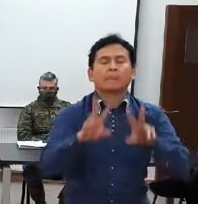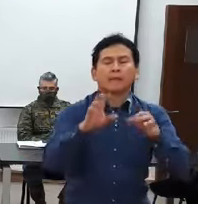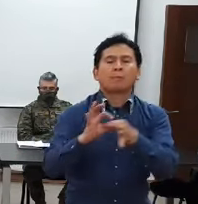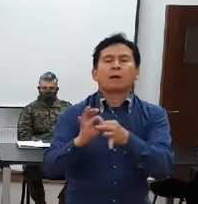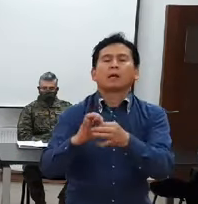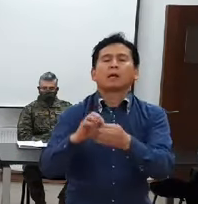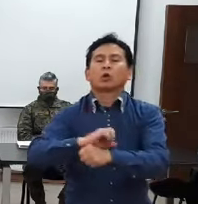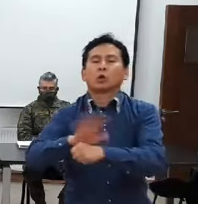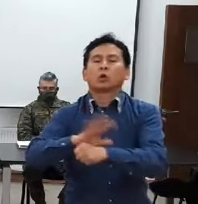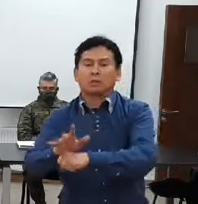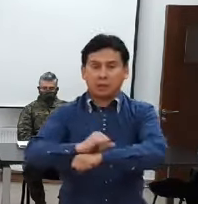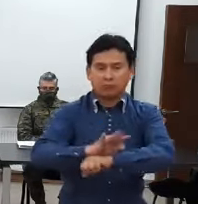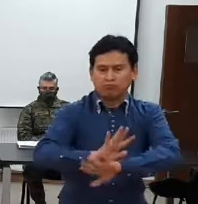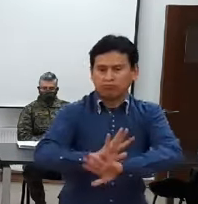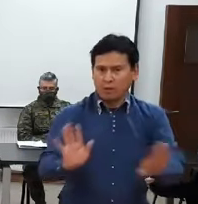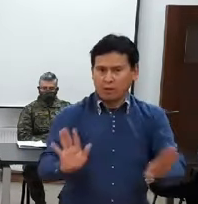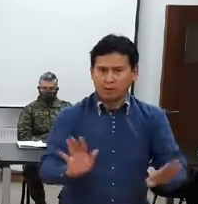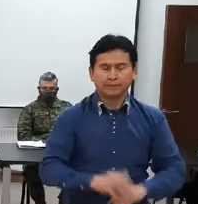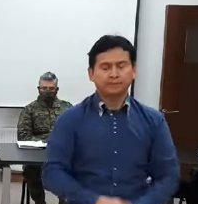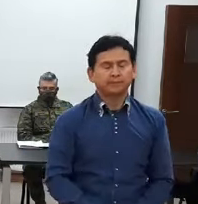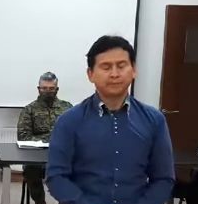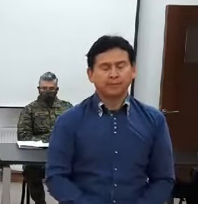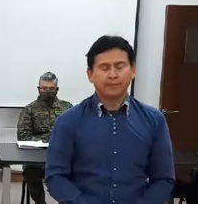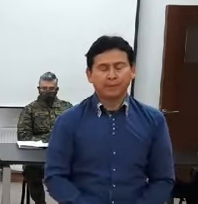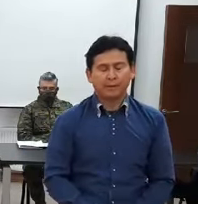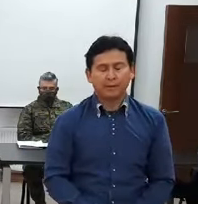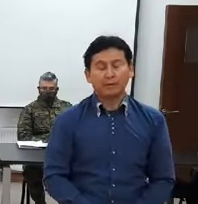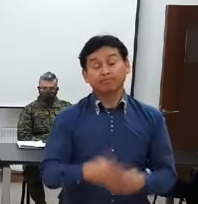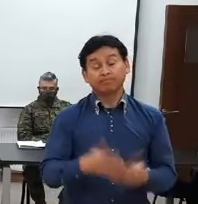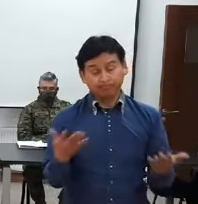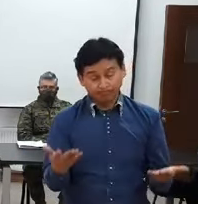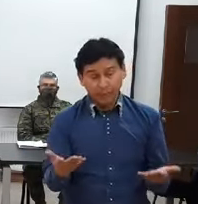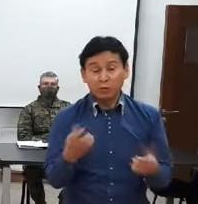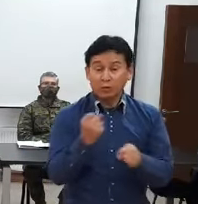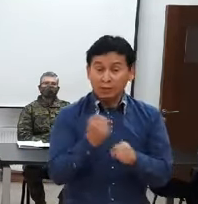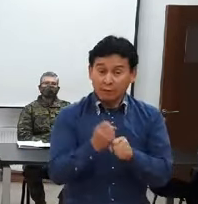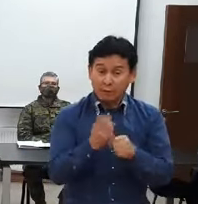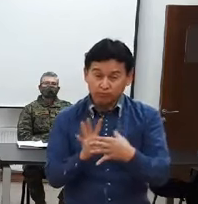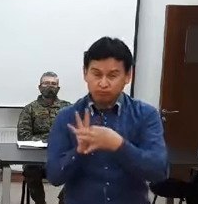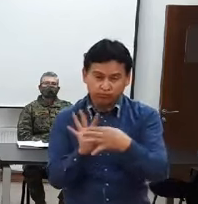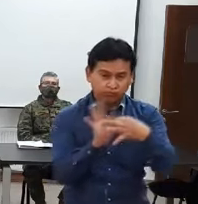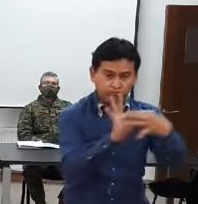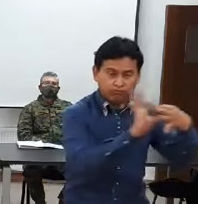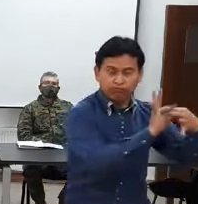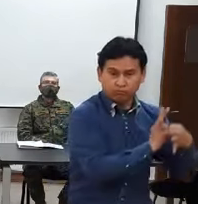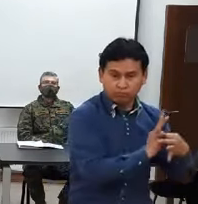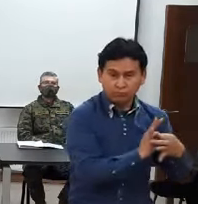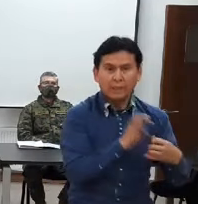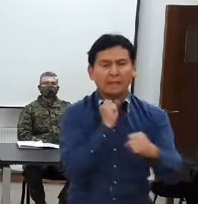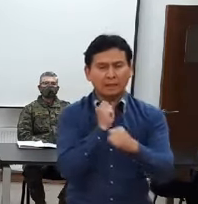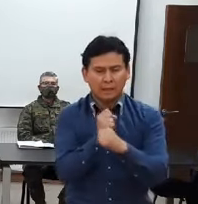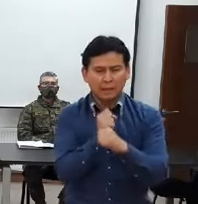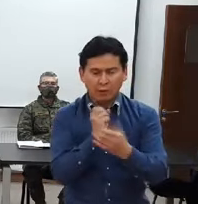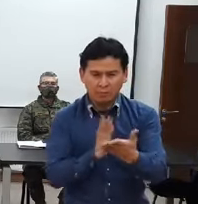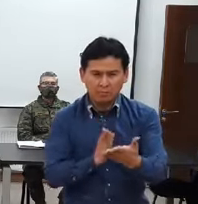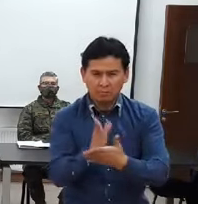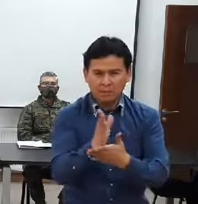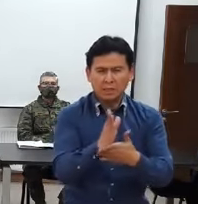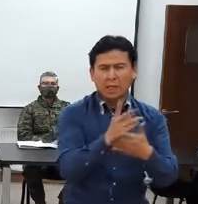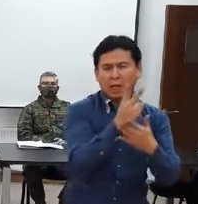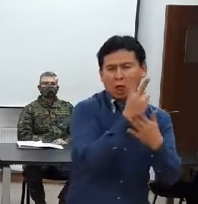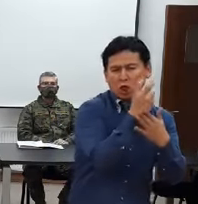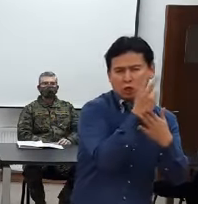la pandemia en nuestra región. Sin duda, esto es parte de un trabajo mancomunado, un trabajo que parte por allá por el